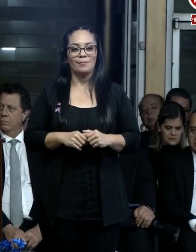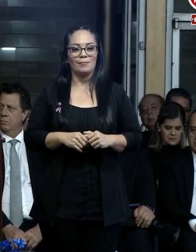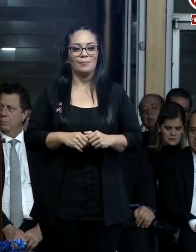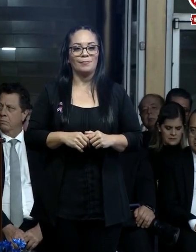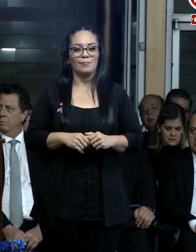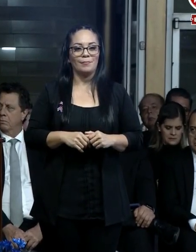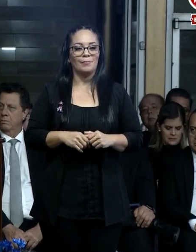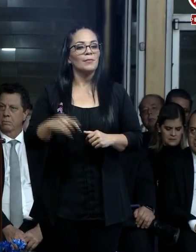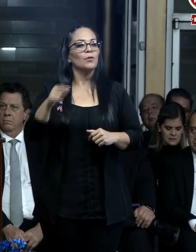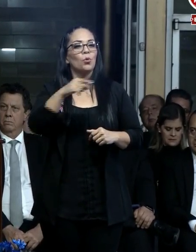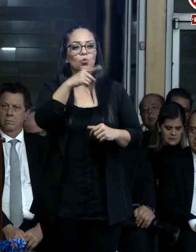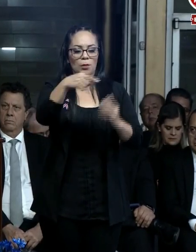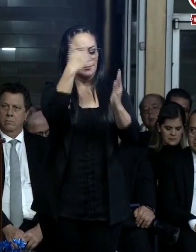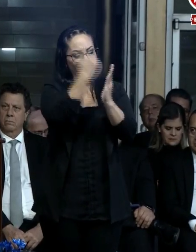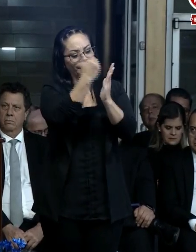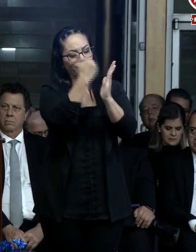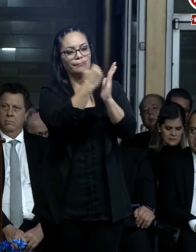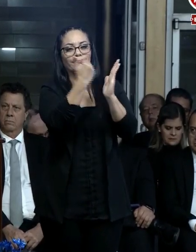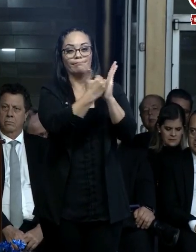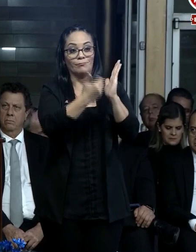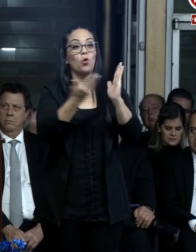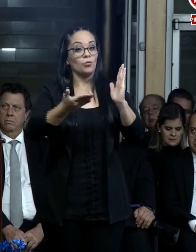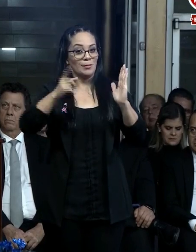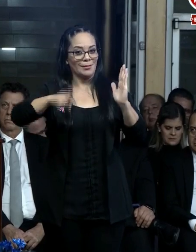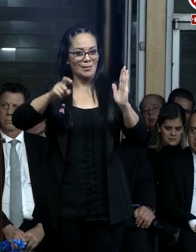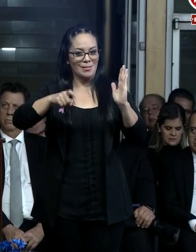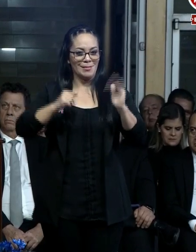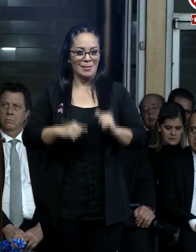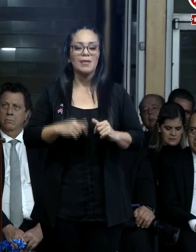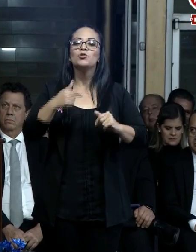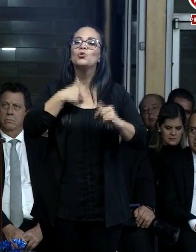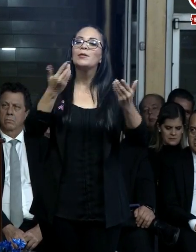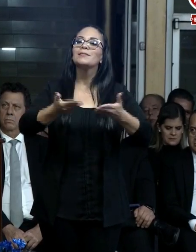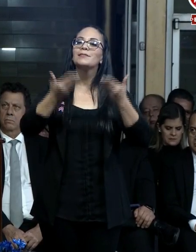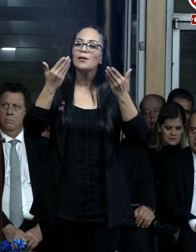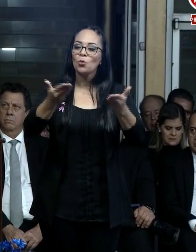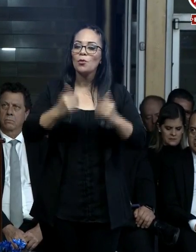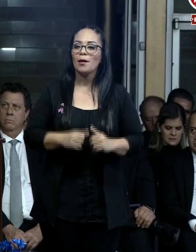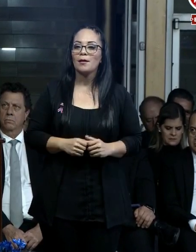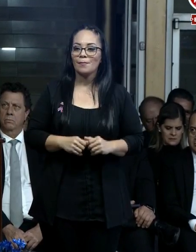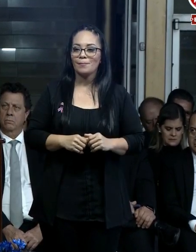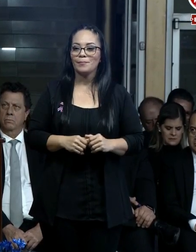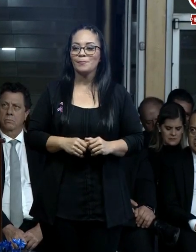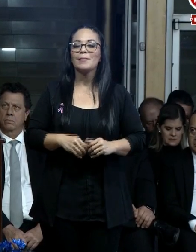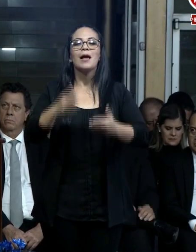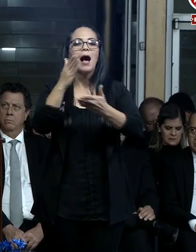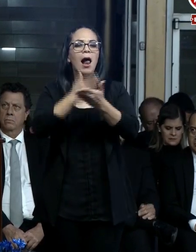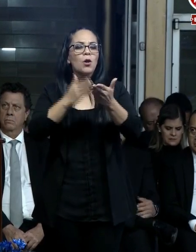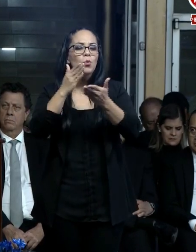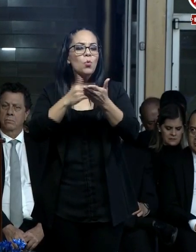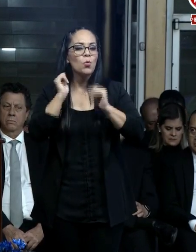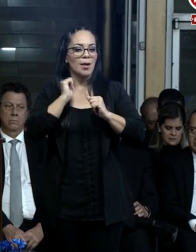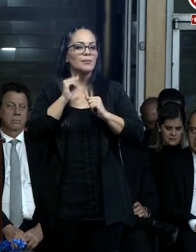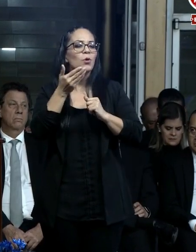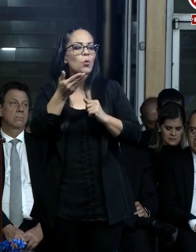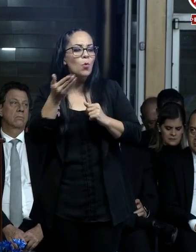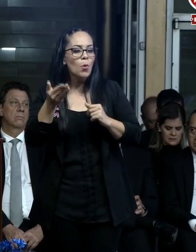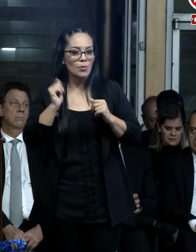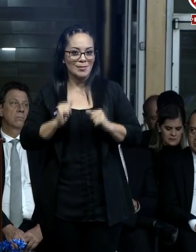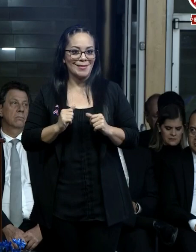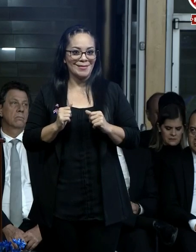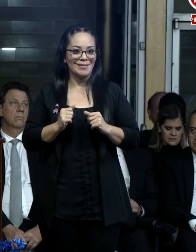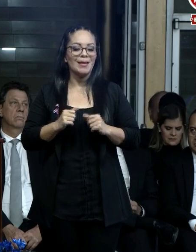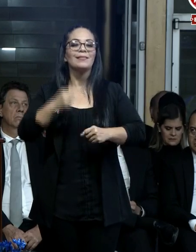listando todas esas cosas. Yo les quiero dar algunos pincelazos